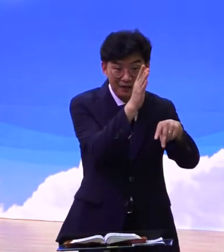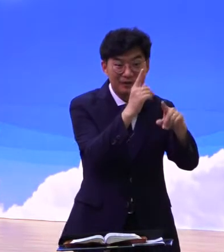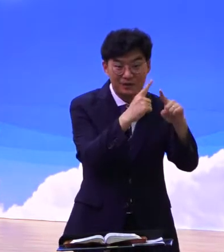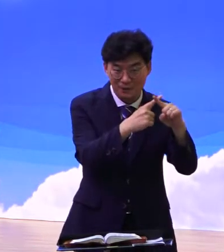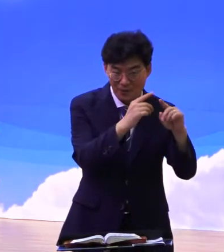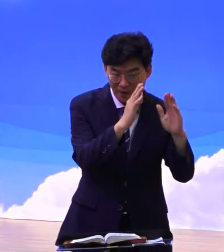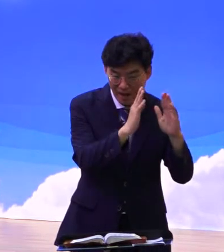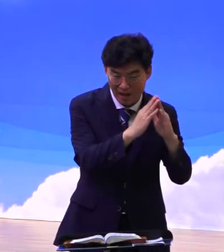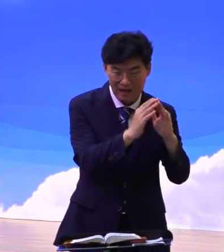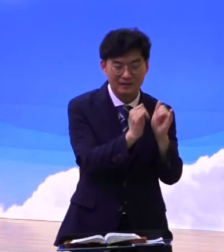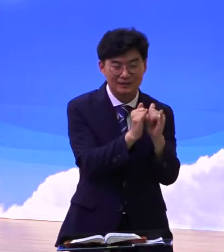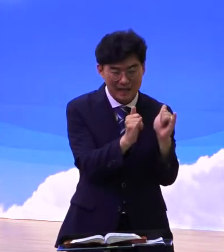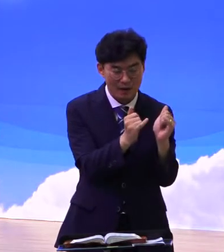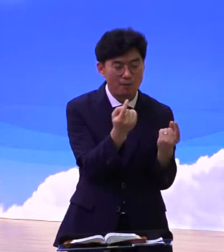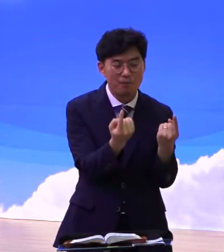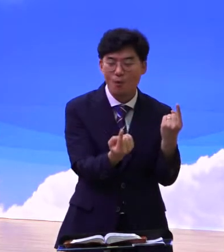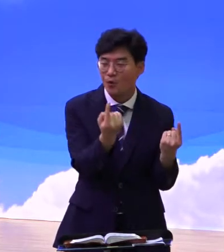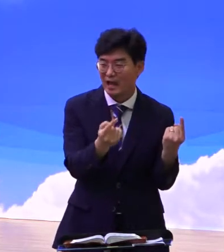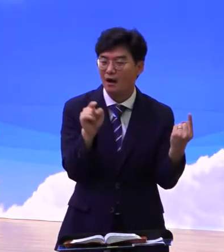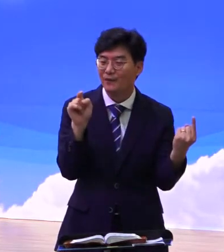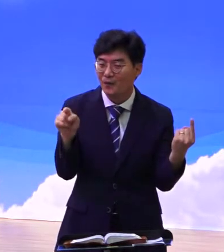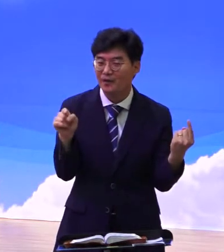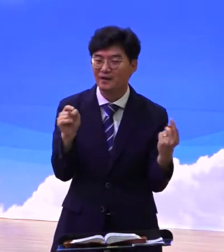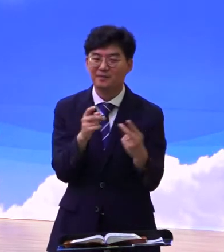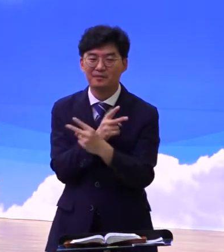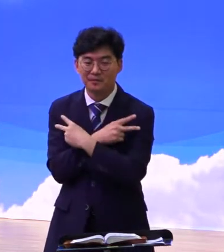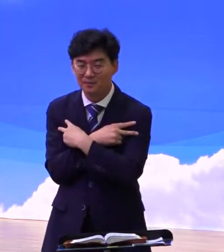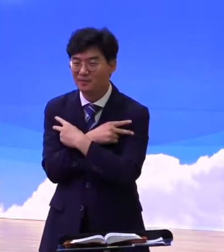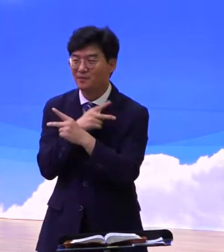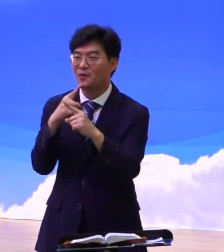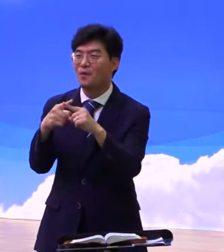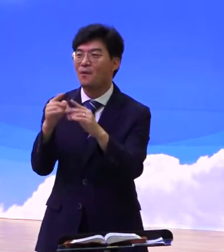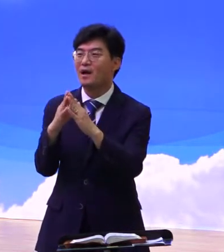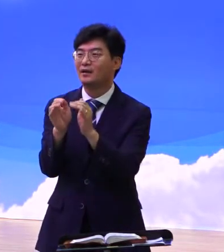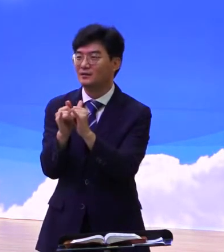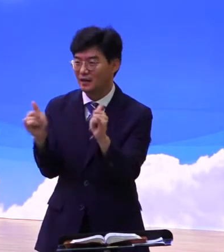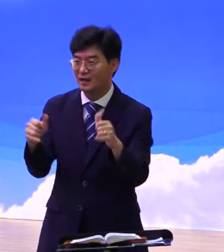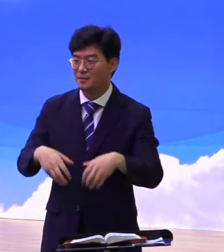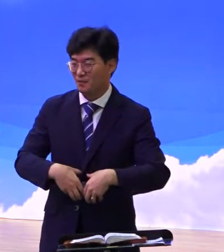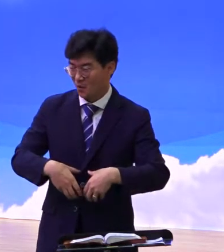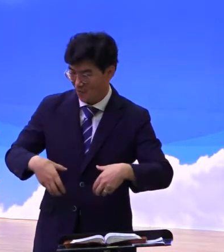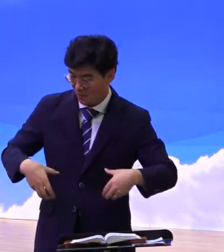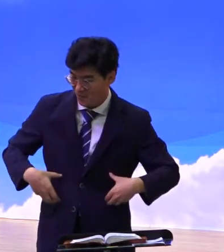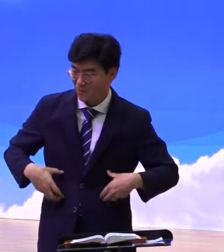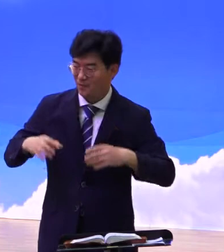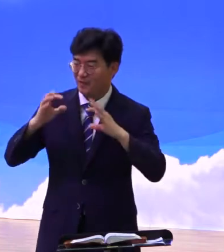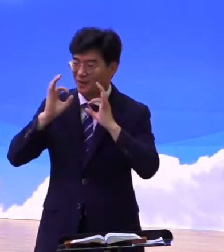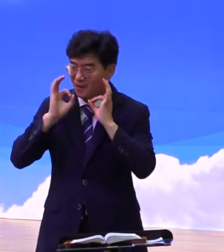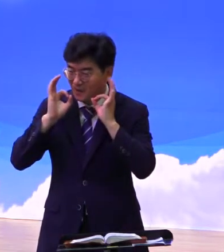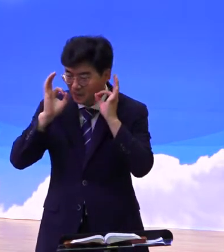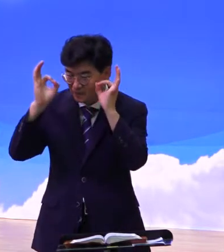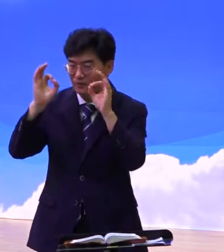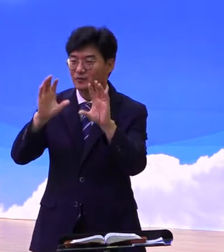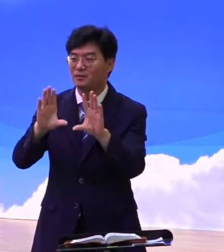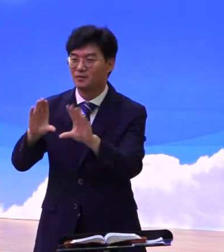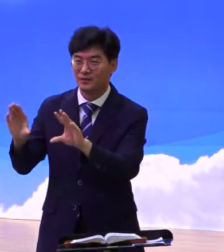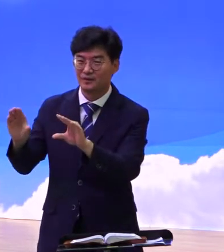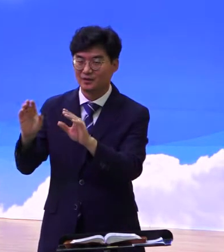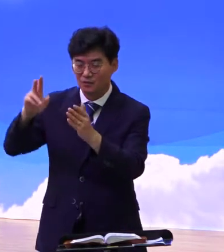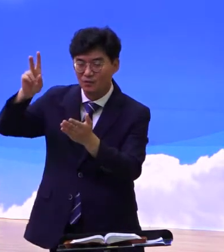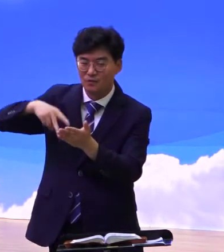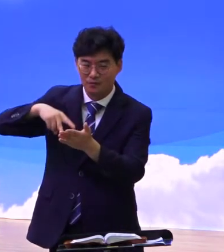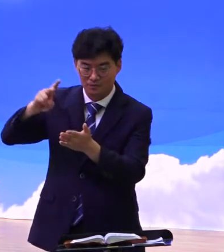데살로니가에 있는 사람들보다 더 너그러워서 간절한 마음으로 말씀을 받고 그 말씀이 정말 그런가